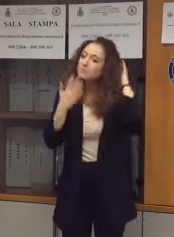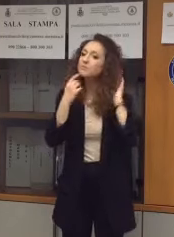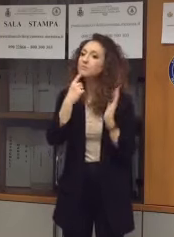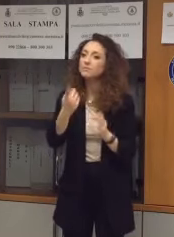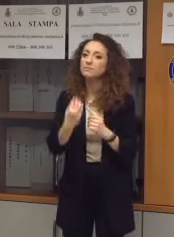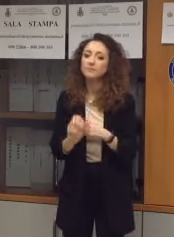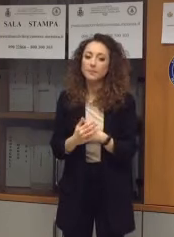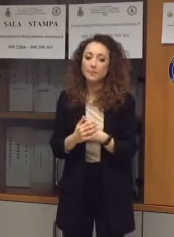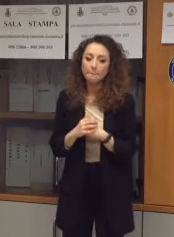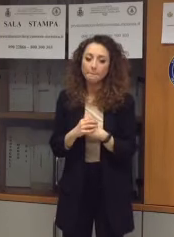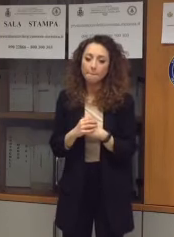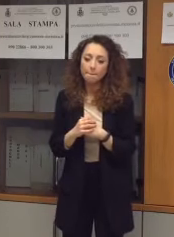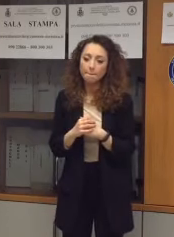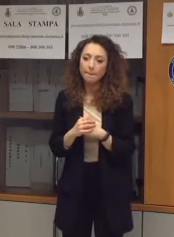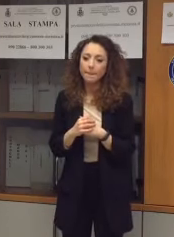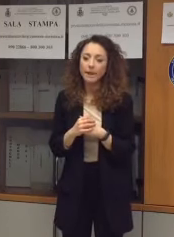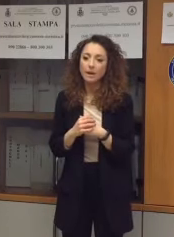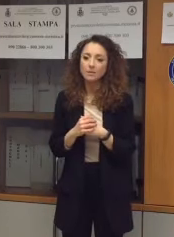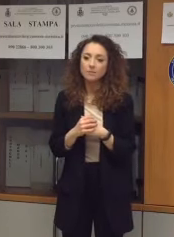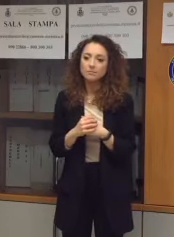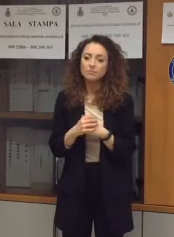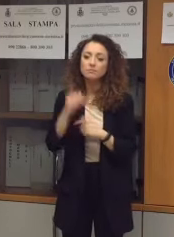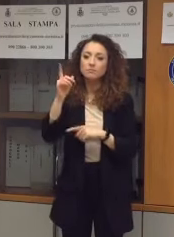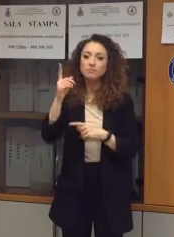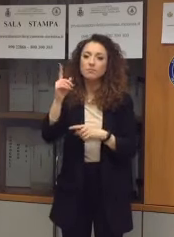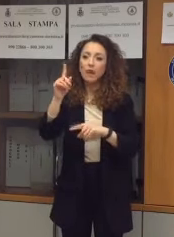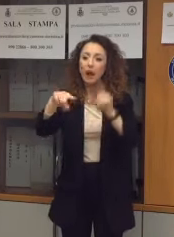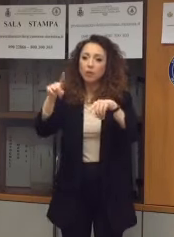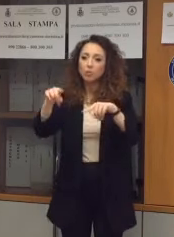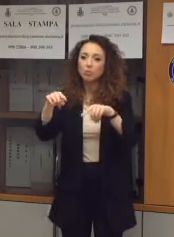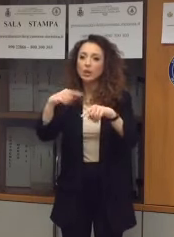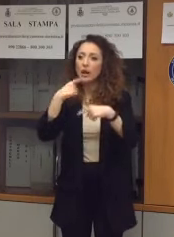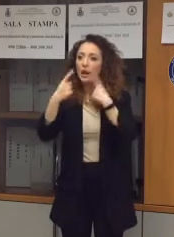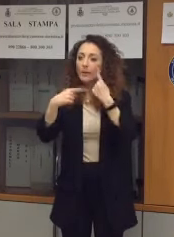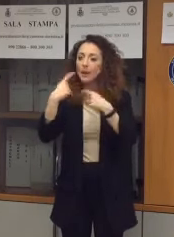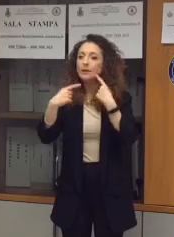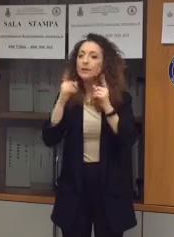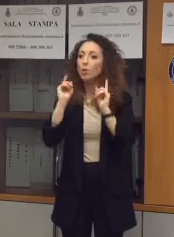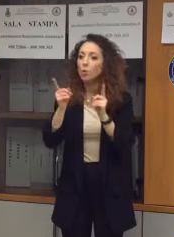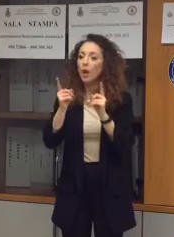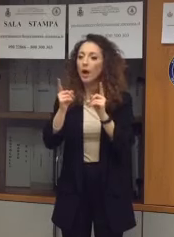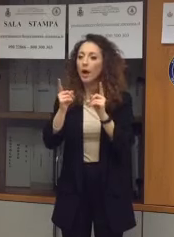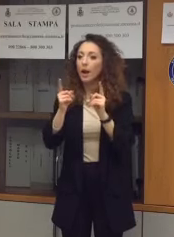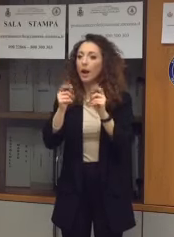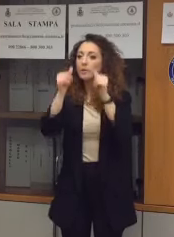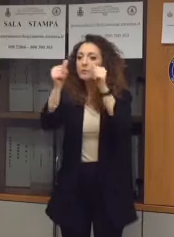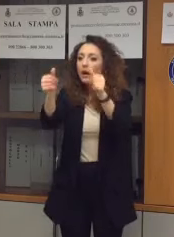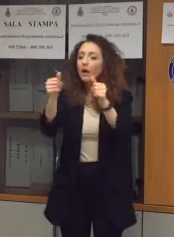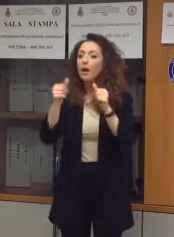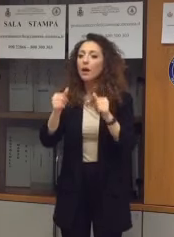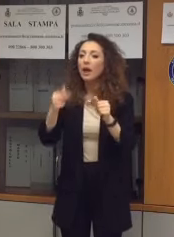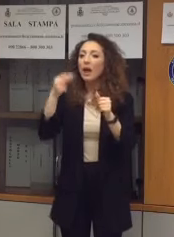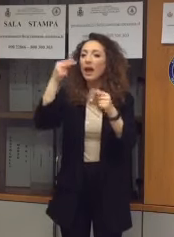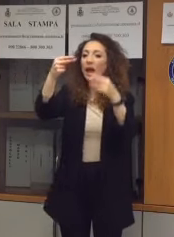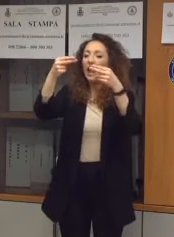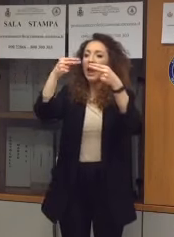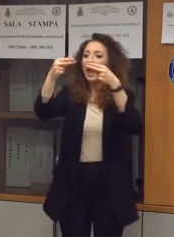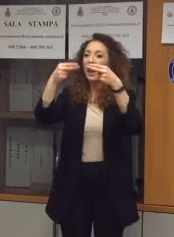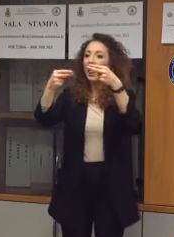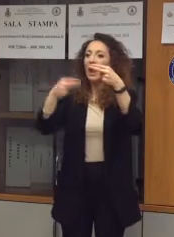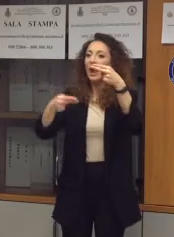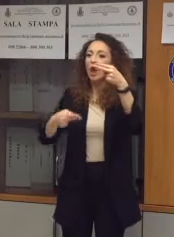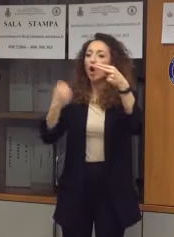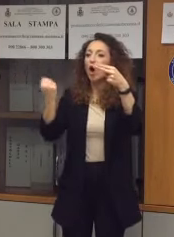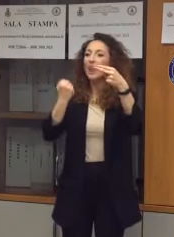Un aspetto che è stato lamentato è quello che non era stato pubblicato l'elenco delle attività commerciali